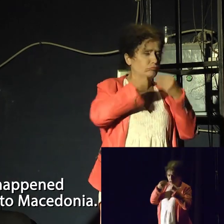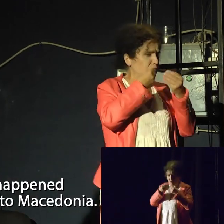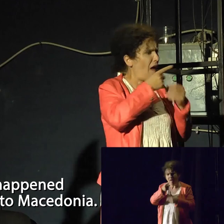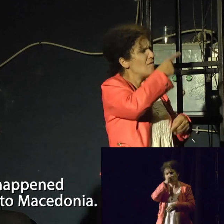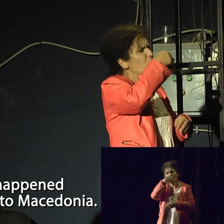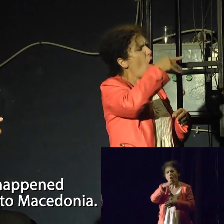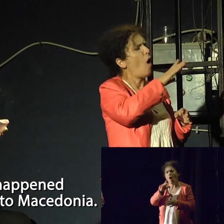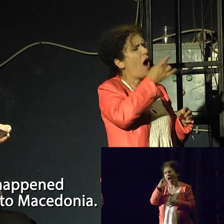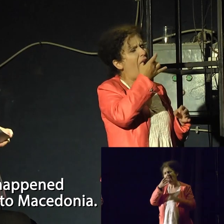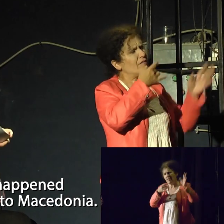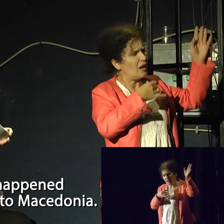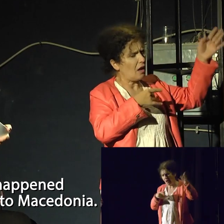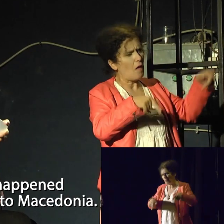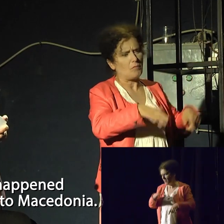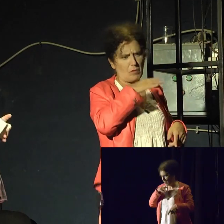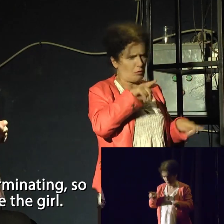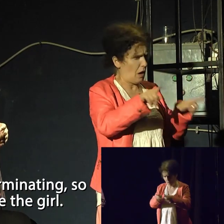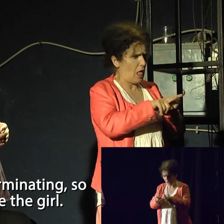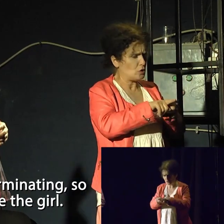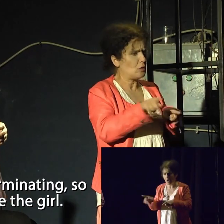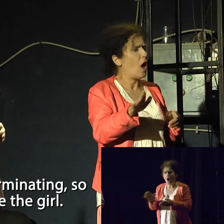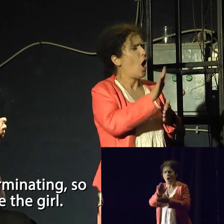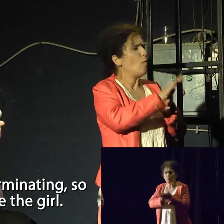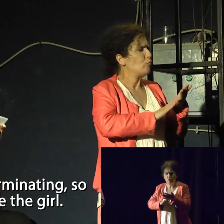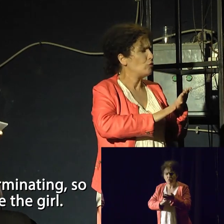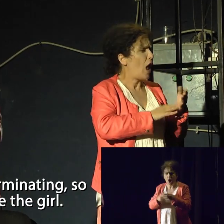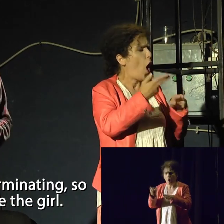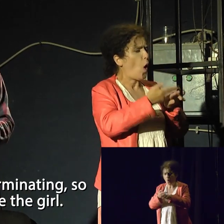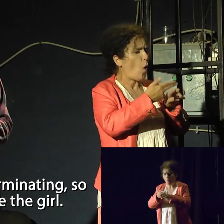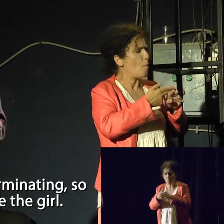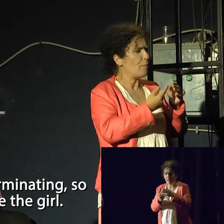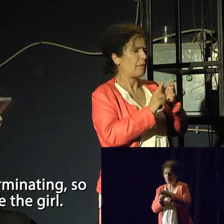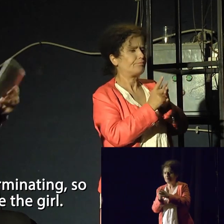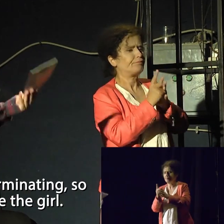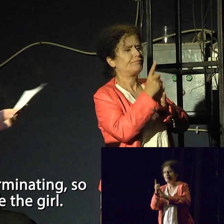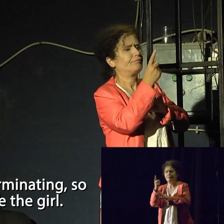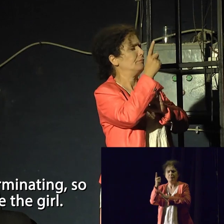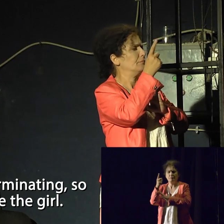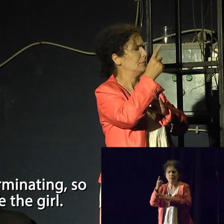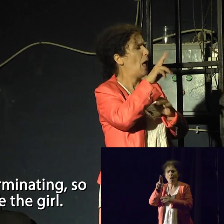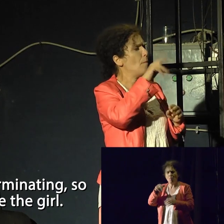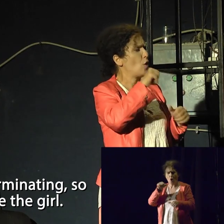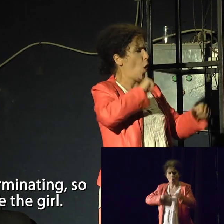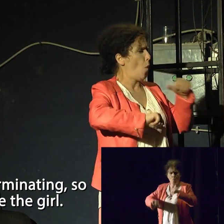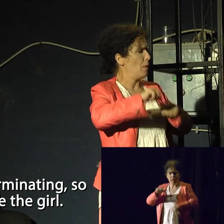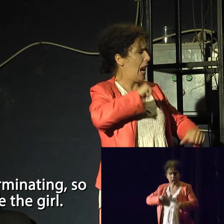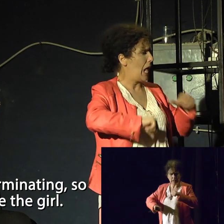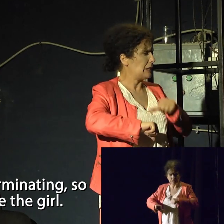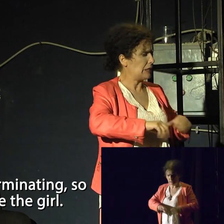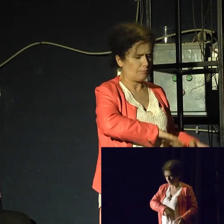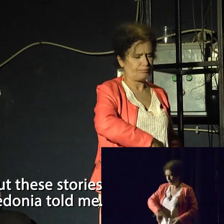Колумбија, во Македонија се случуваат многу слични работи. Почела да ја ирти компирот и морало да се прави операција за да се